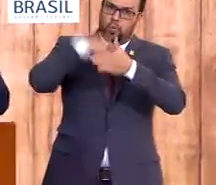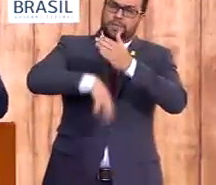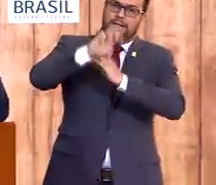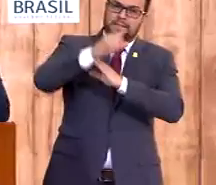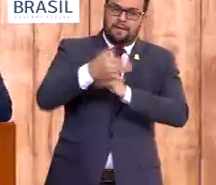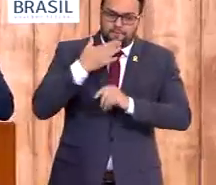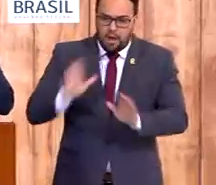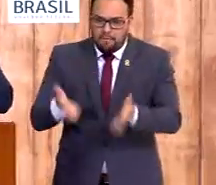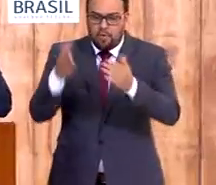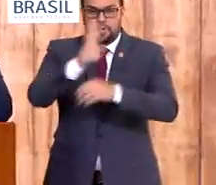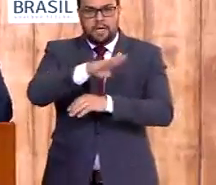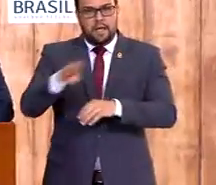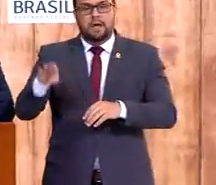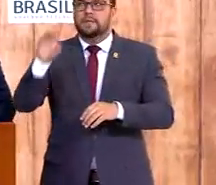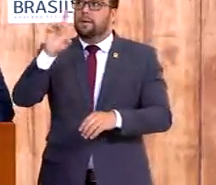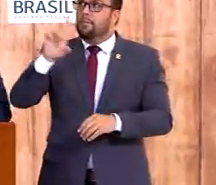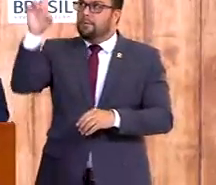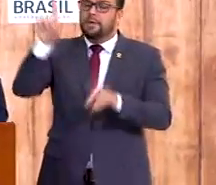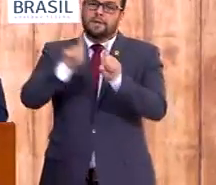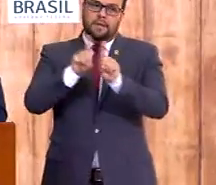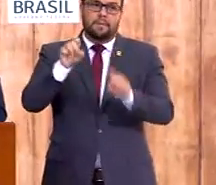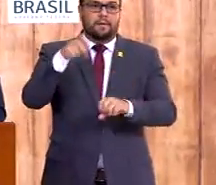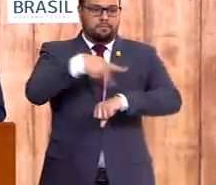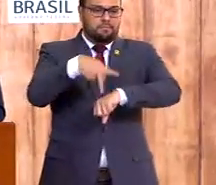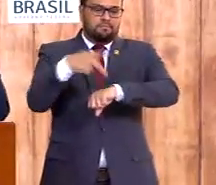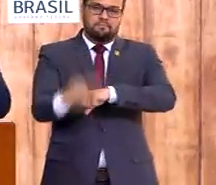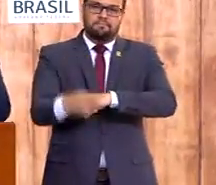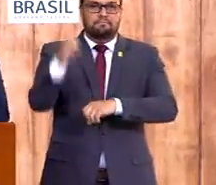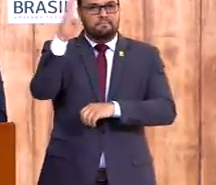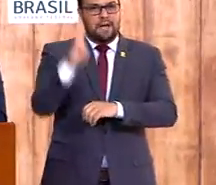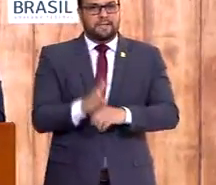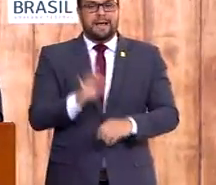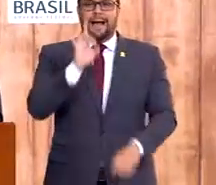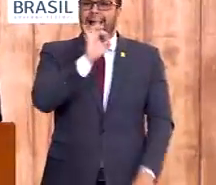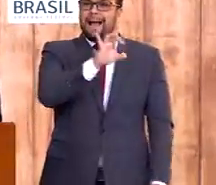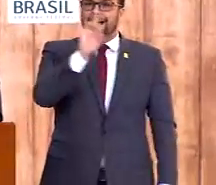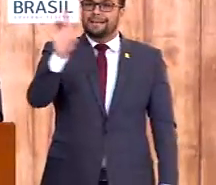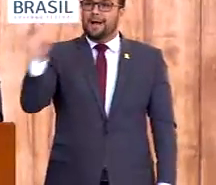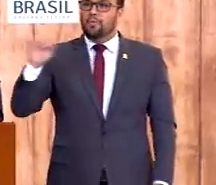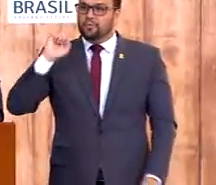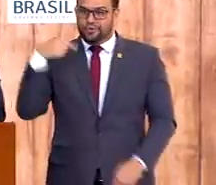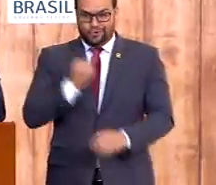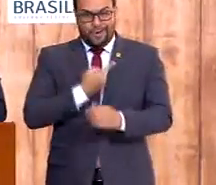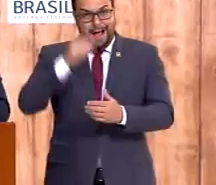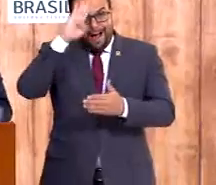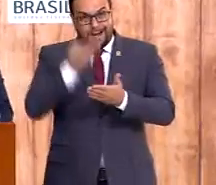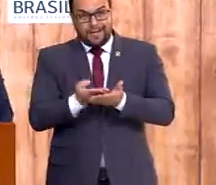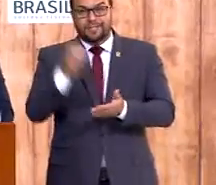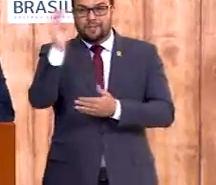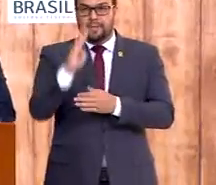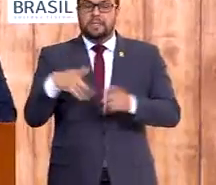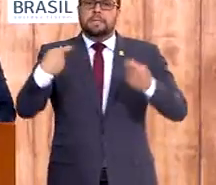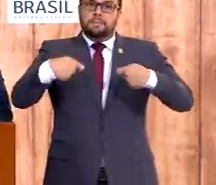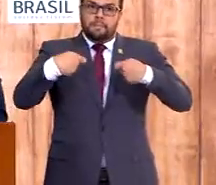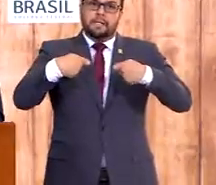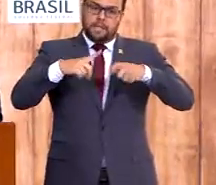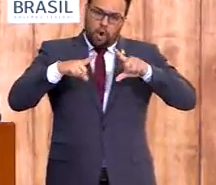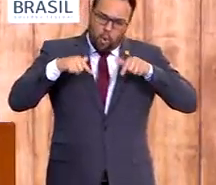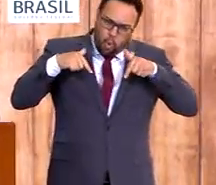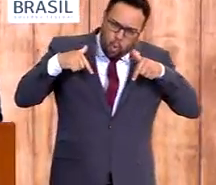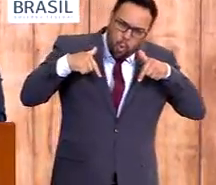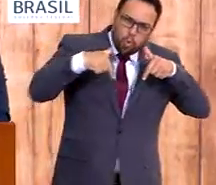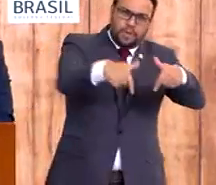por Deus pela nossa Pátria a cada um de nós que acredita no Brasil precisa lutar por isso